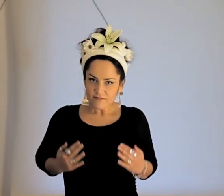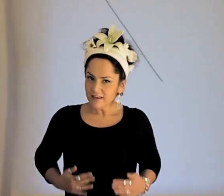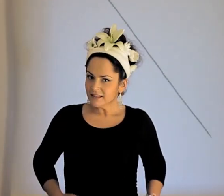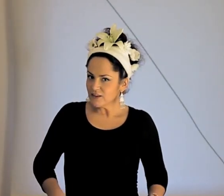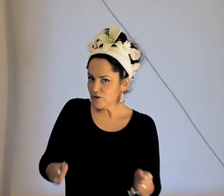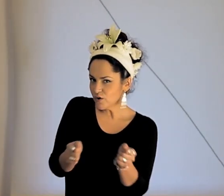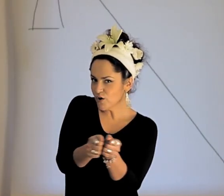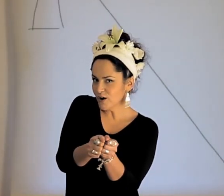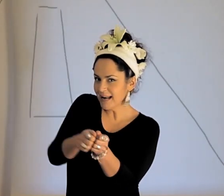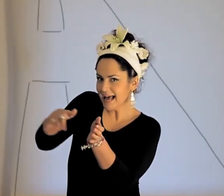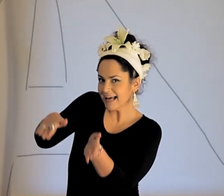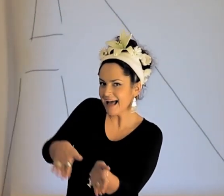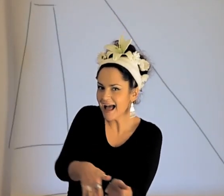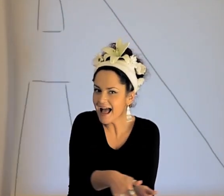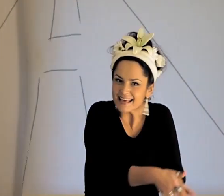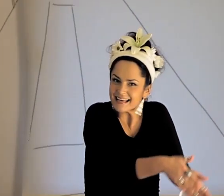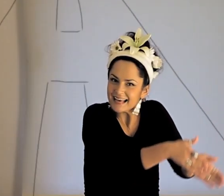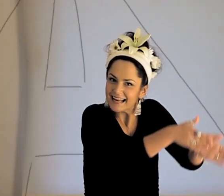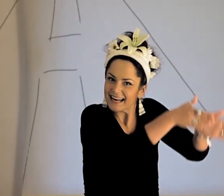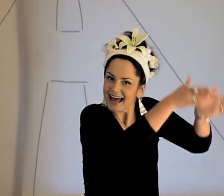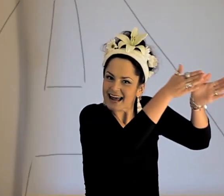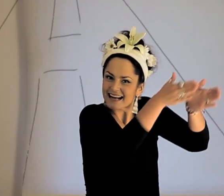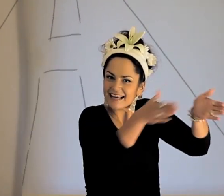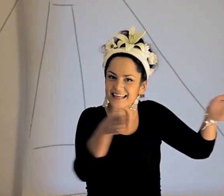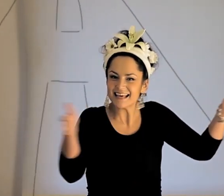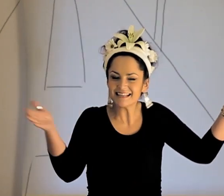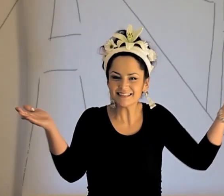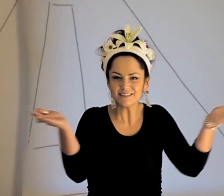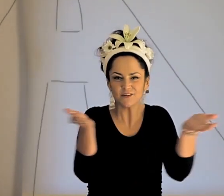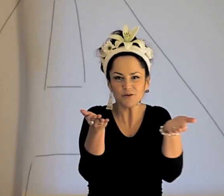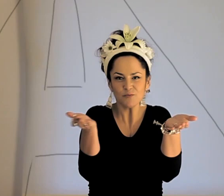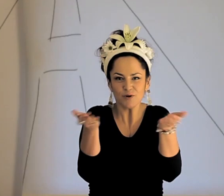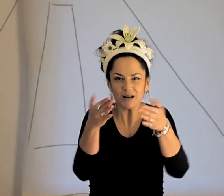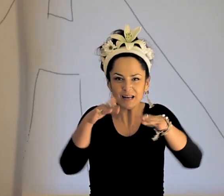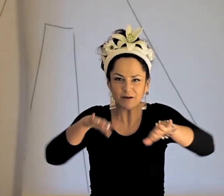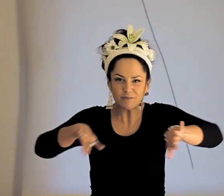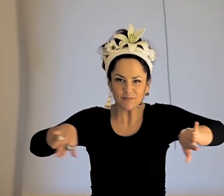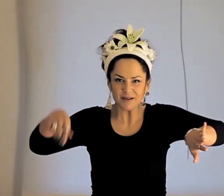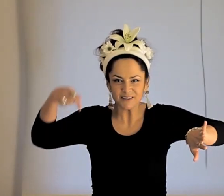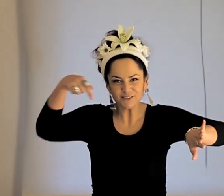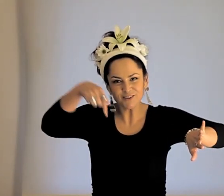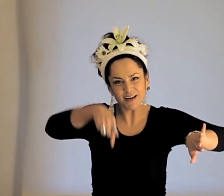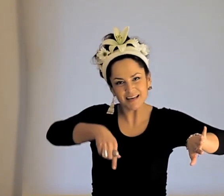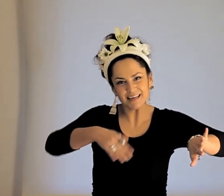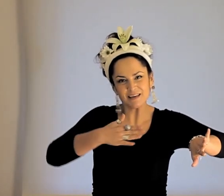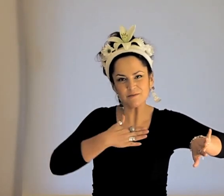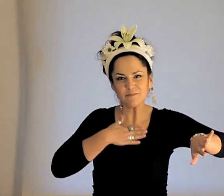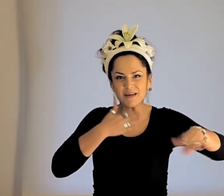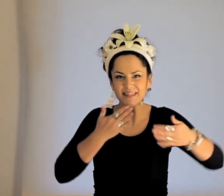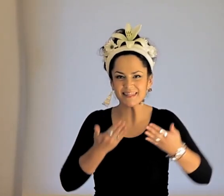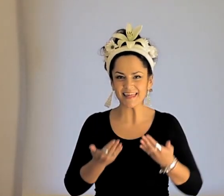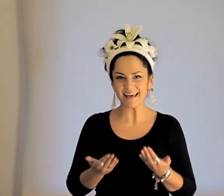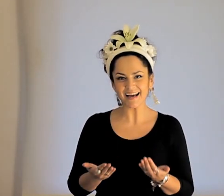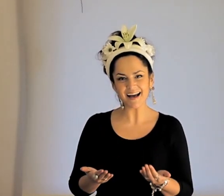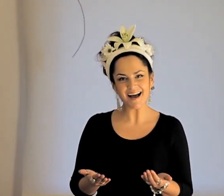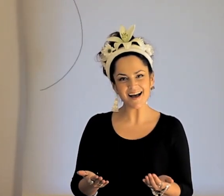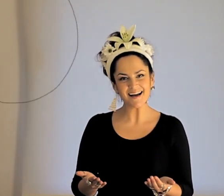Vestido con la calle que es larga y ancha Como el espacio que aquí me dejas